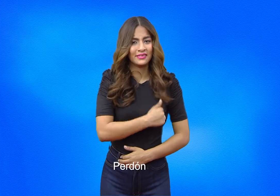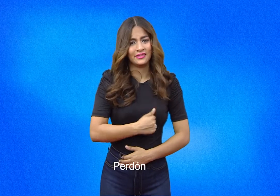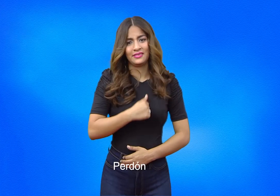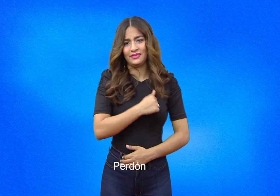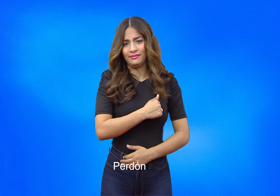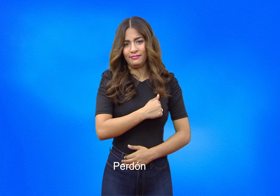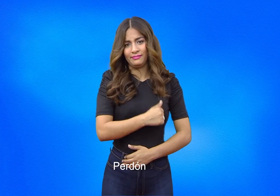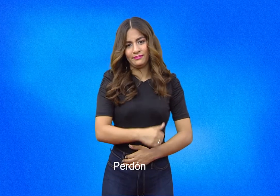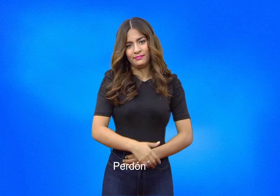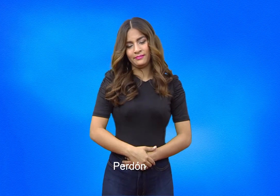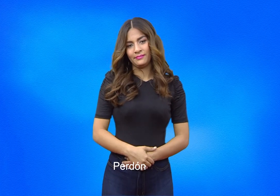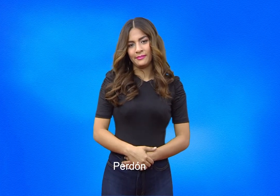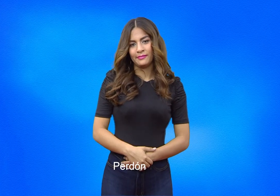Perdón.